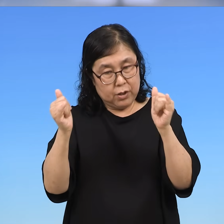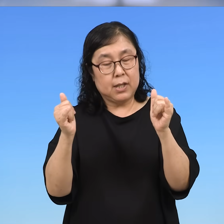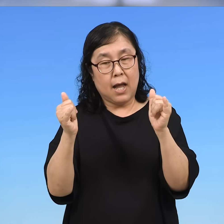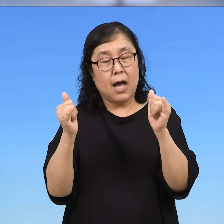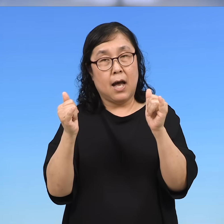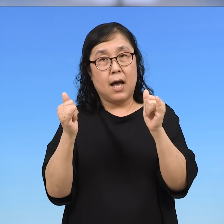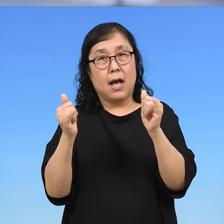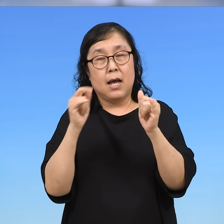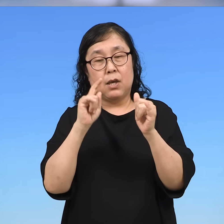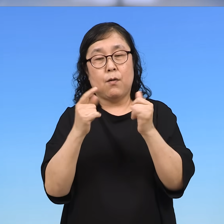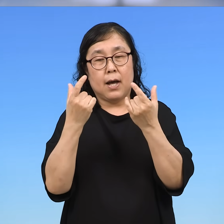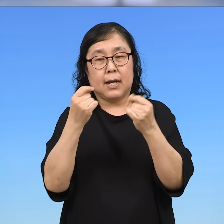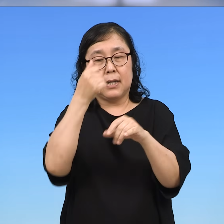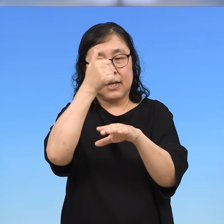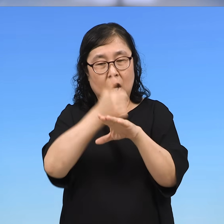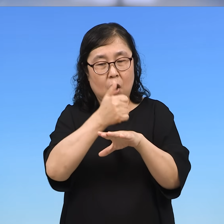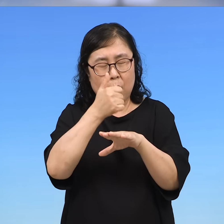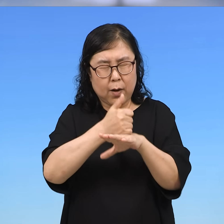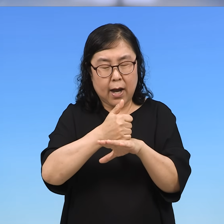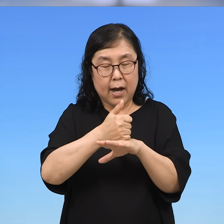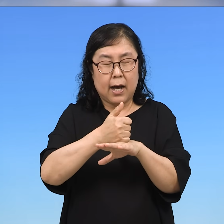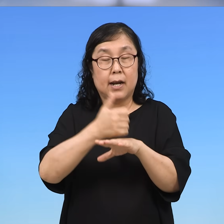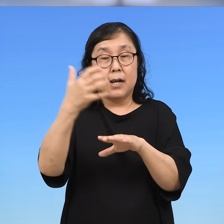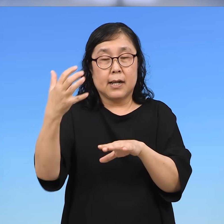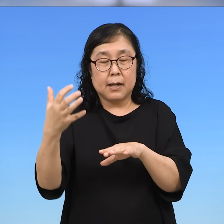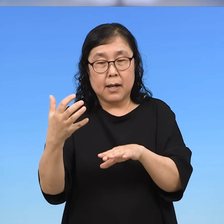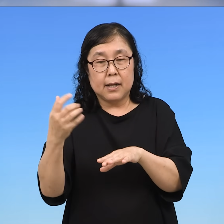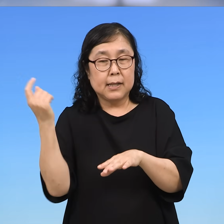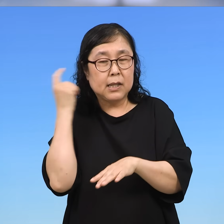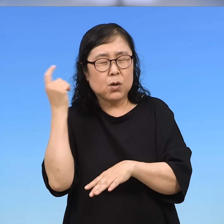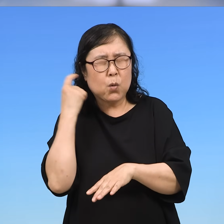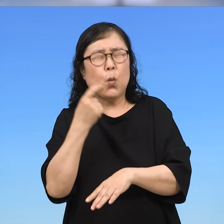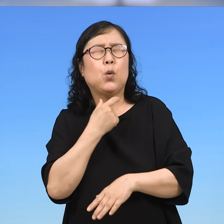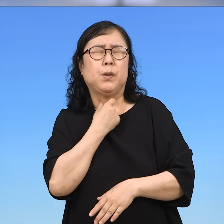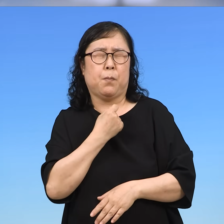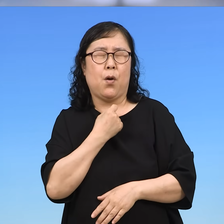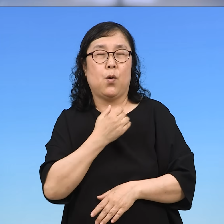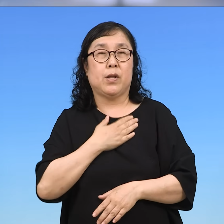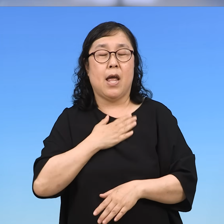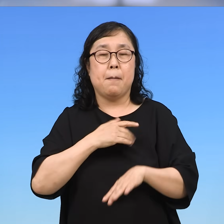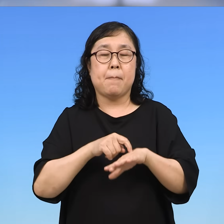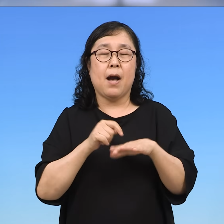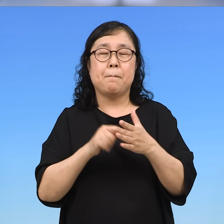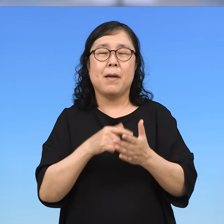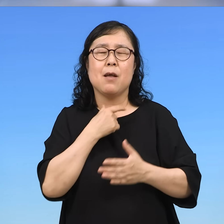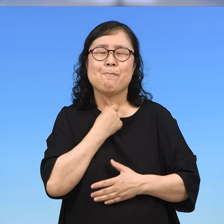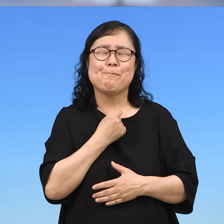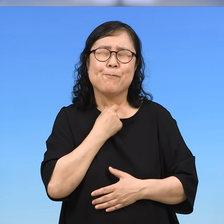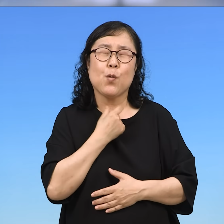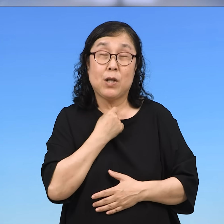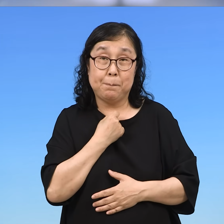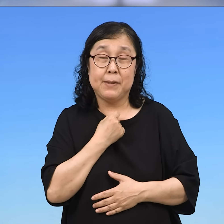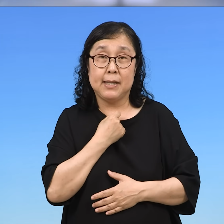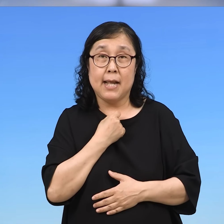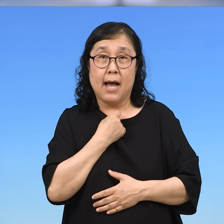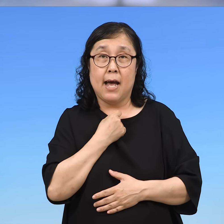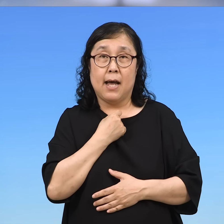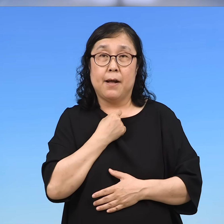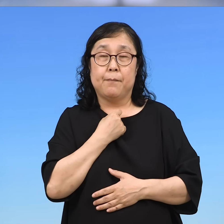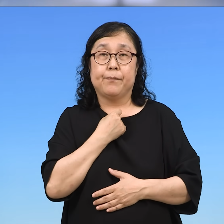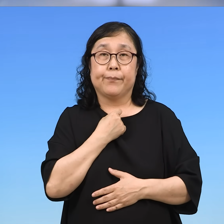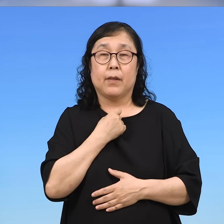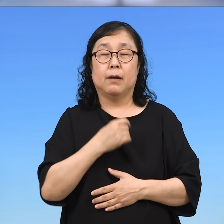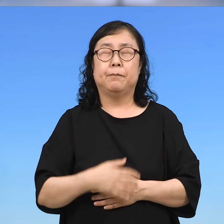정말 이런 결과를 가져다 오는, 그게 제 마음의 소원이에요. 뭐 될지 안 될지 그건 하나님의 은혜에